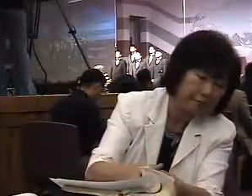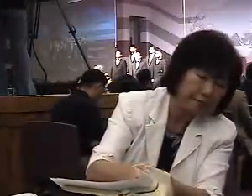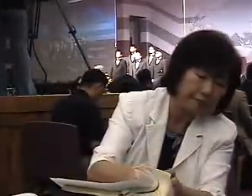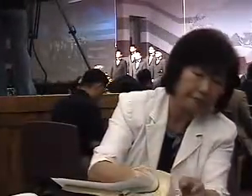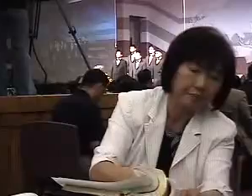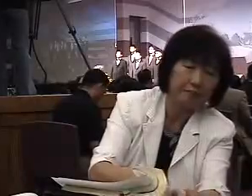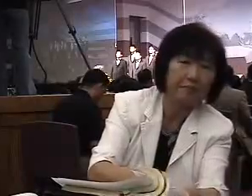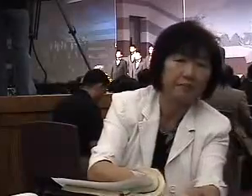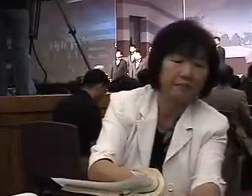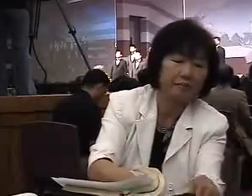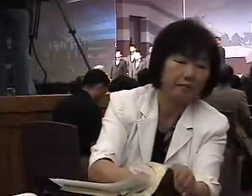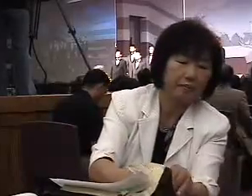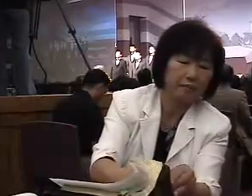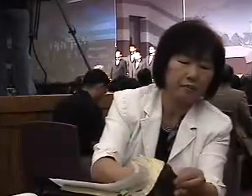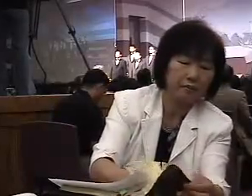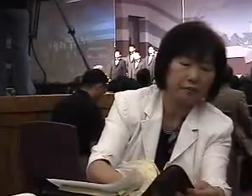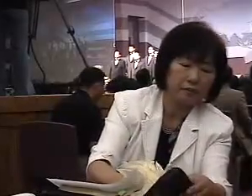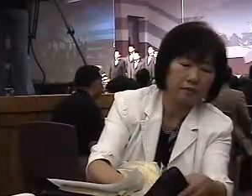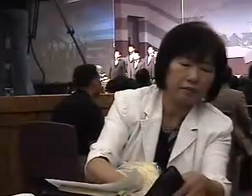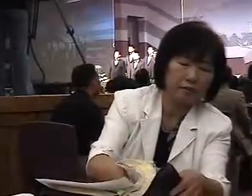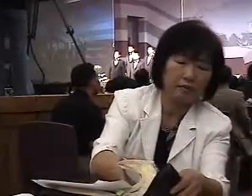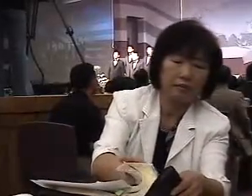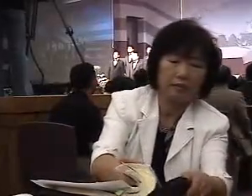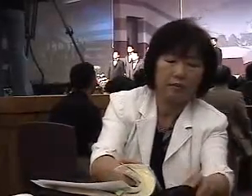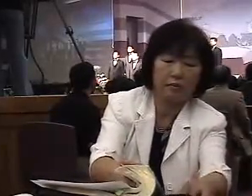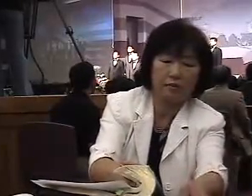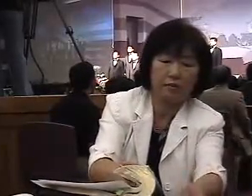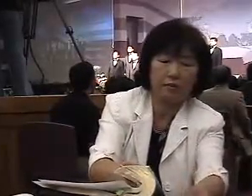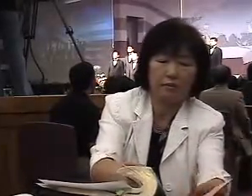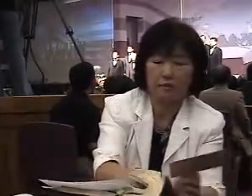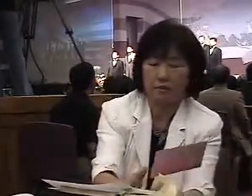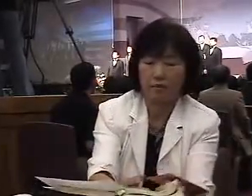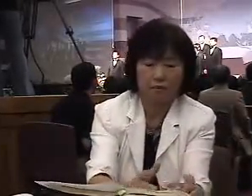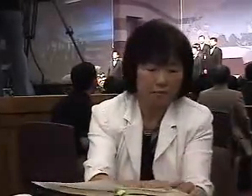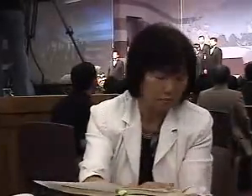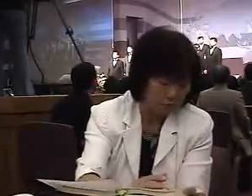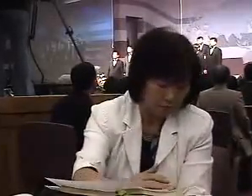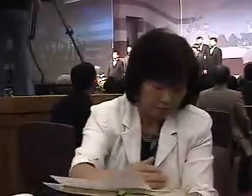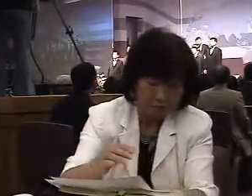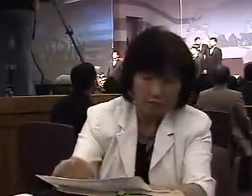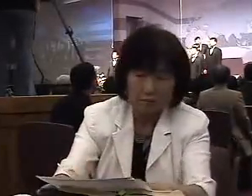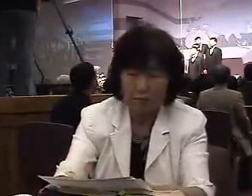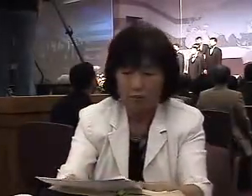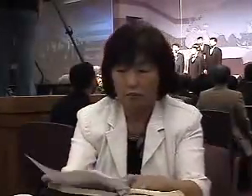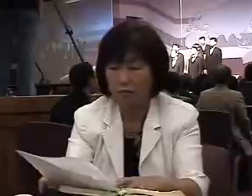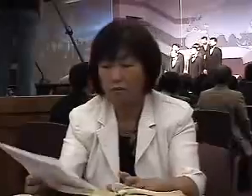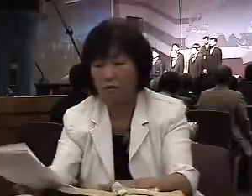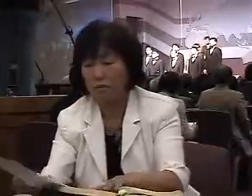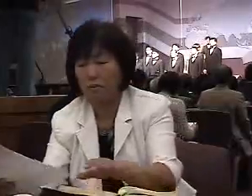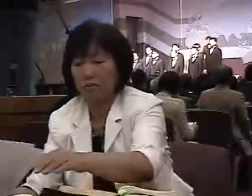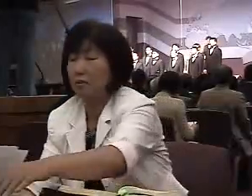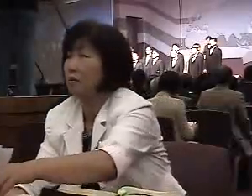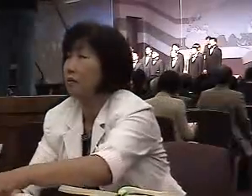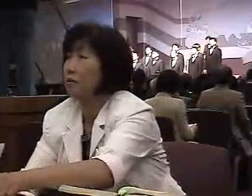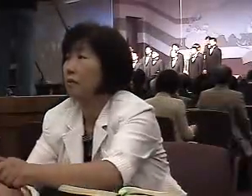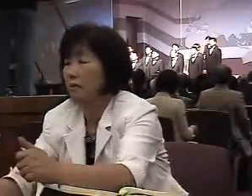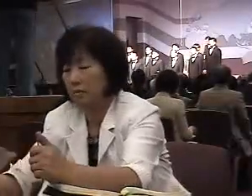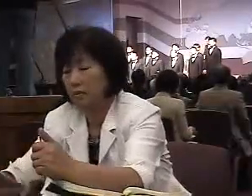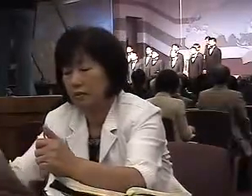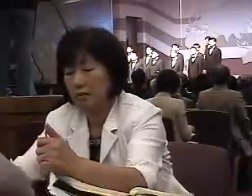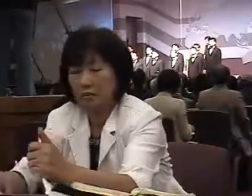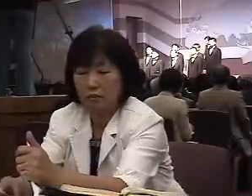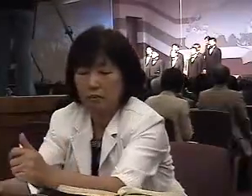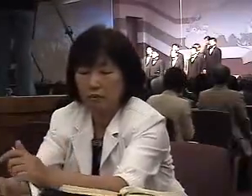제자 18기 7번 우리 형제님들이 주님을 향한 귀한 찬양으로 올려드리겠습니다.